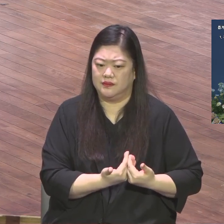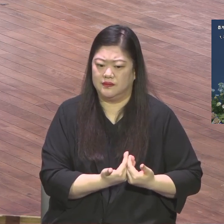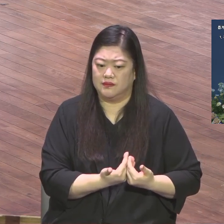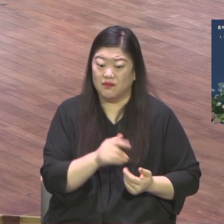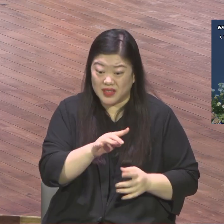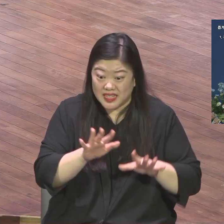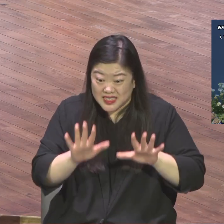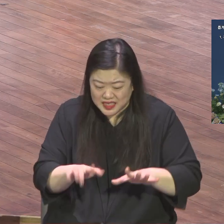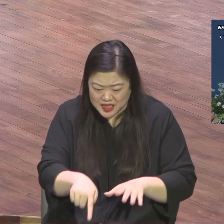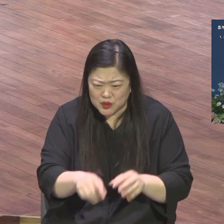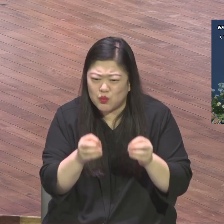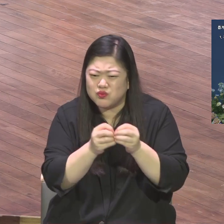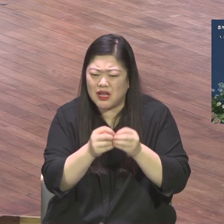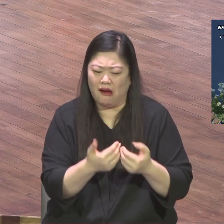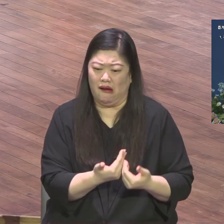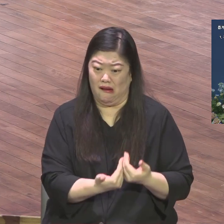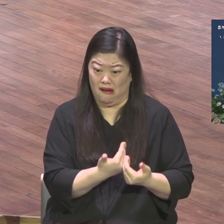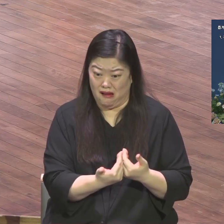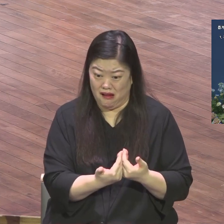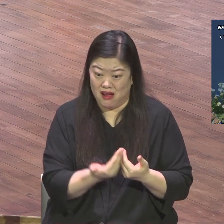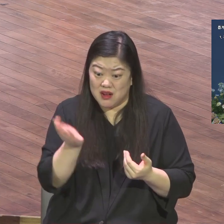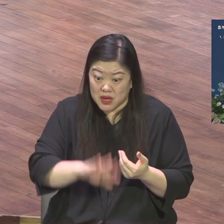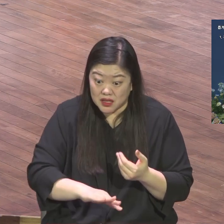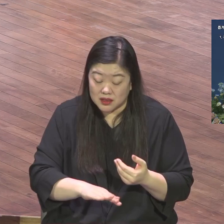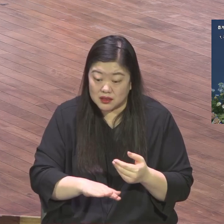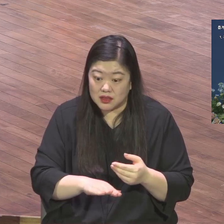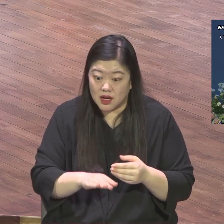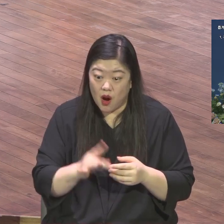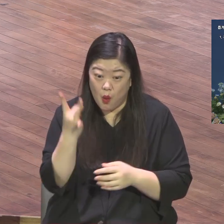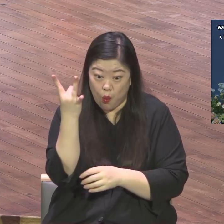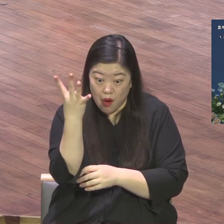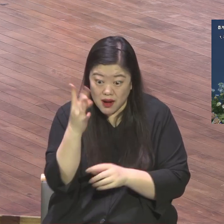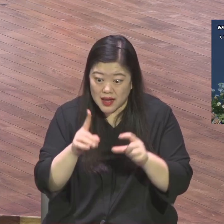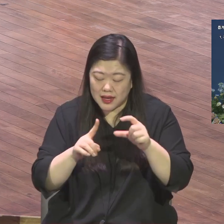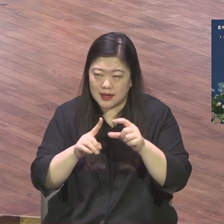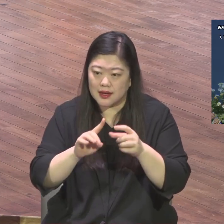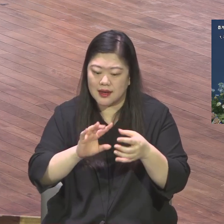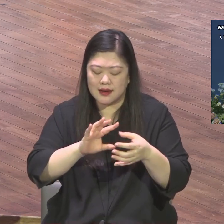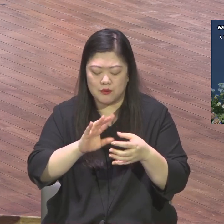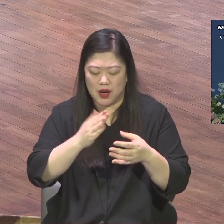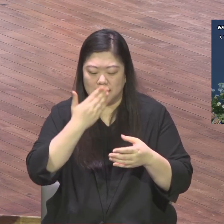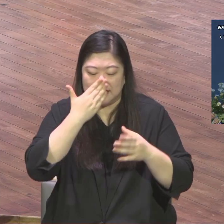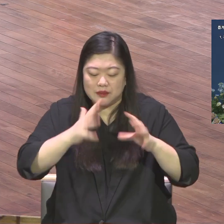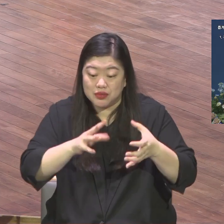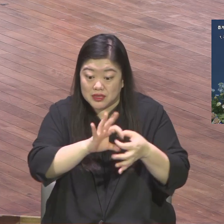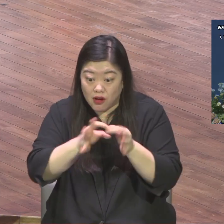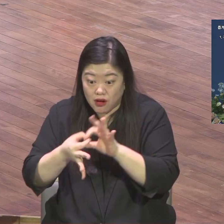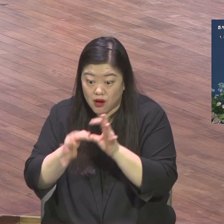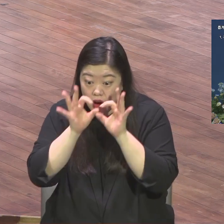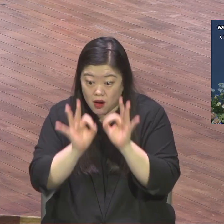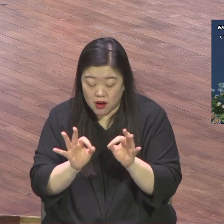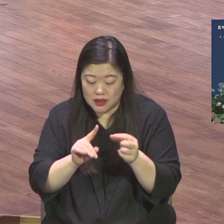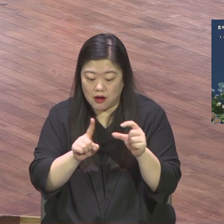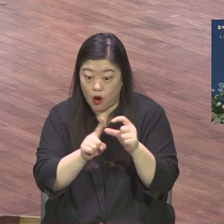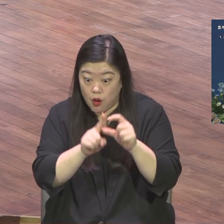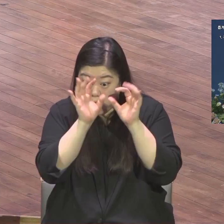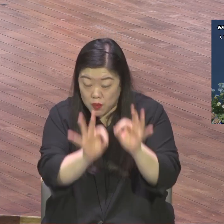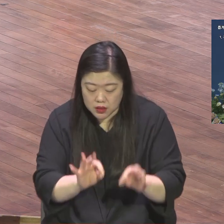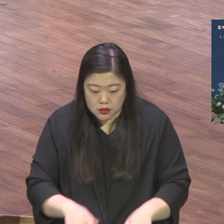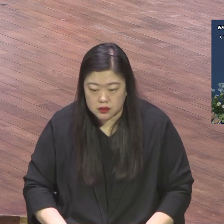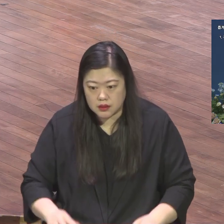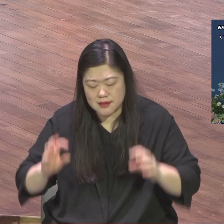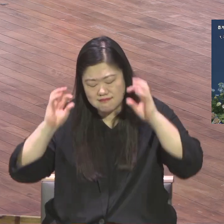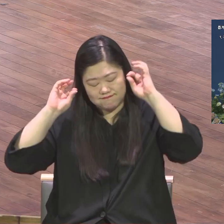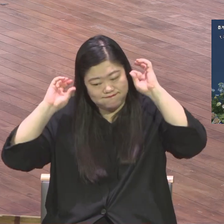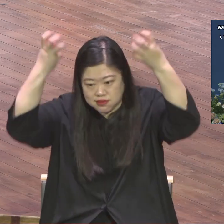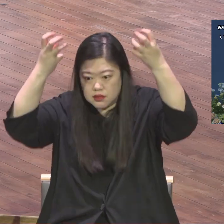잃을 정도로 화가 나서 어찌할 줄을 몰랐다 그런 상태를 말했습니다. 교리적인 뿐만 아니라